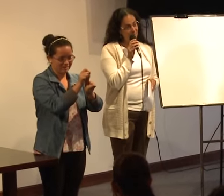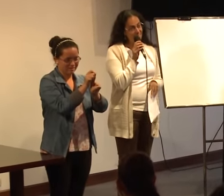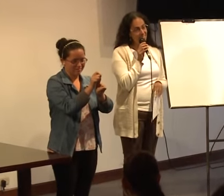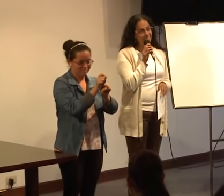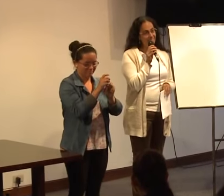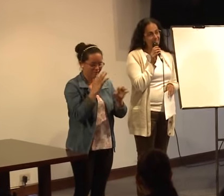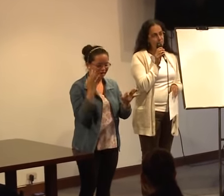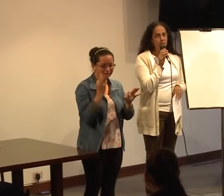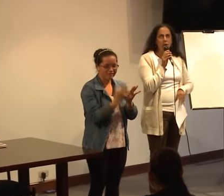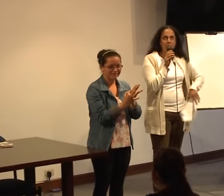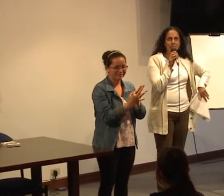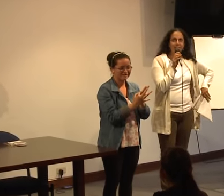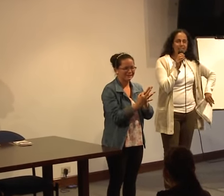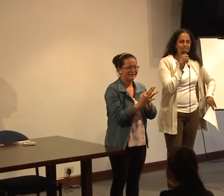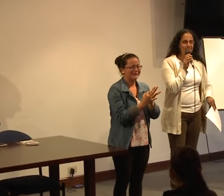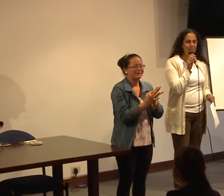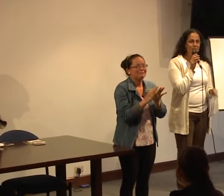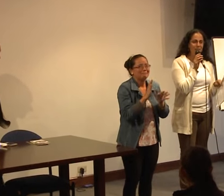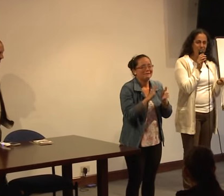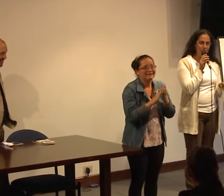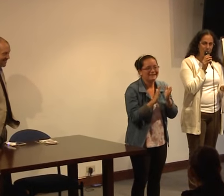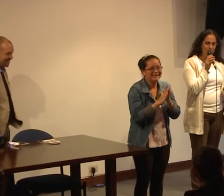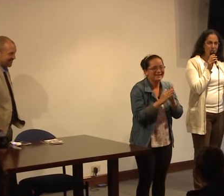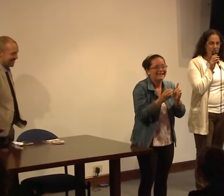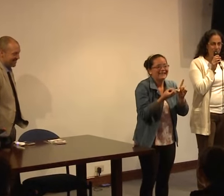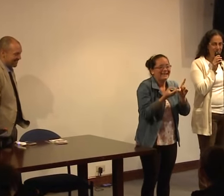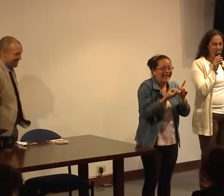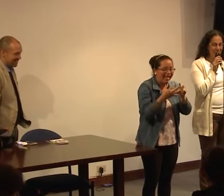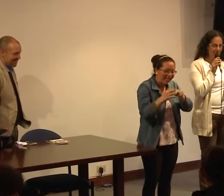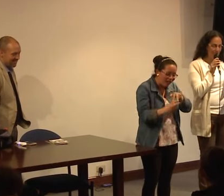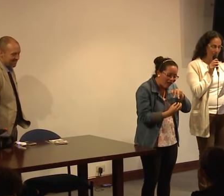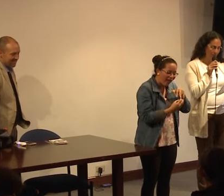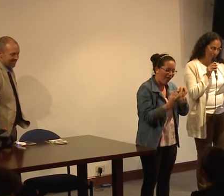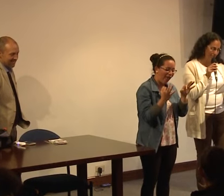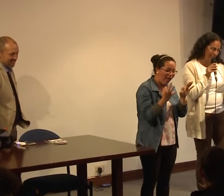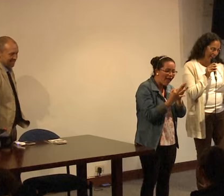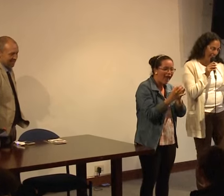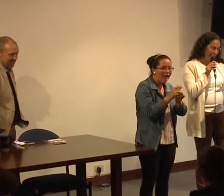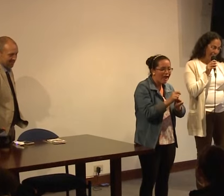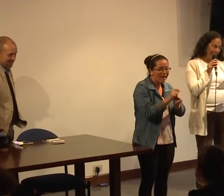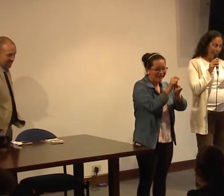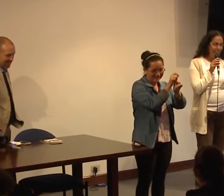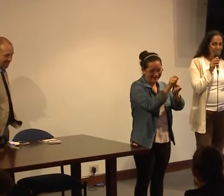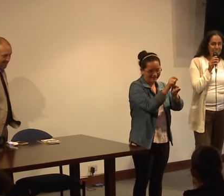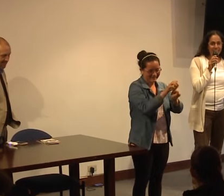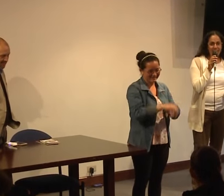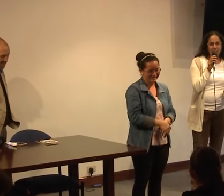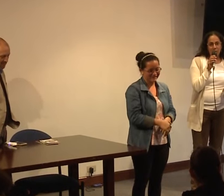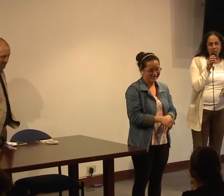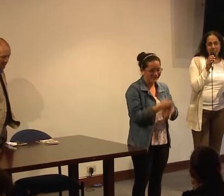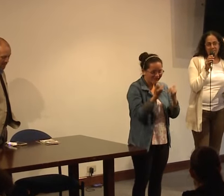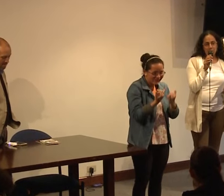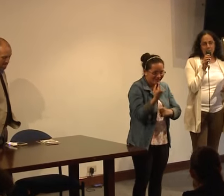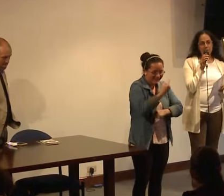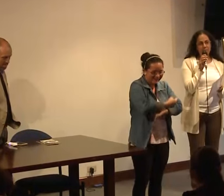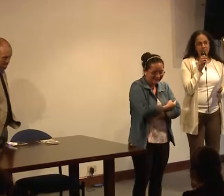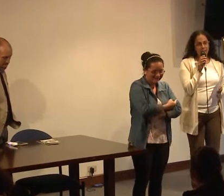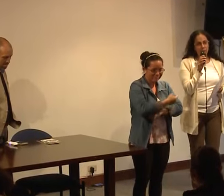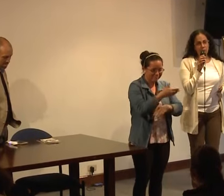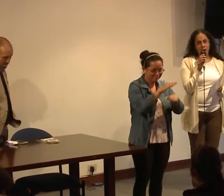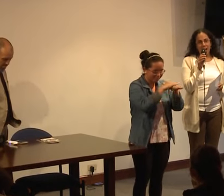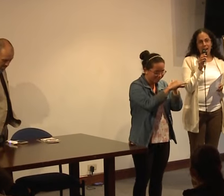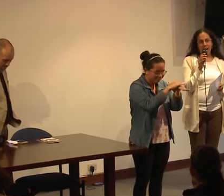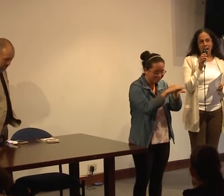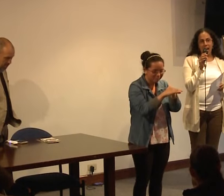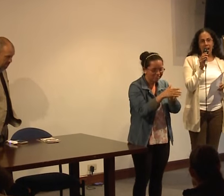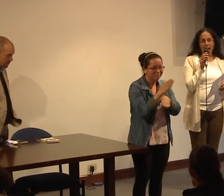con énfasis. No, de la licenciatura en educación con énfasis en educación especial. El día de hoy tenemos